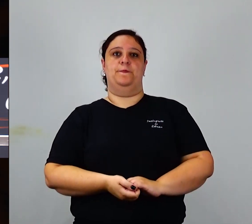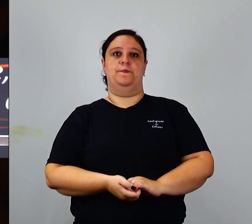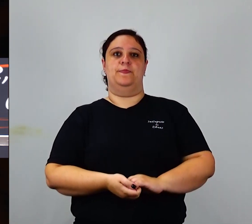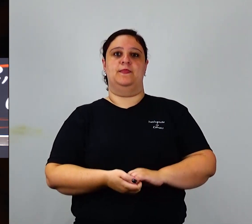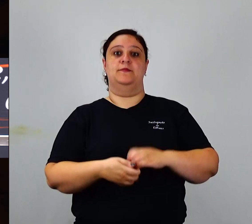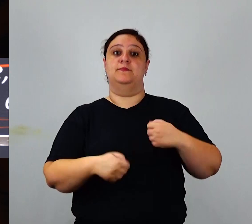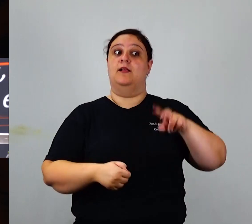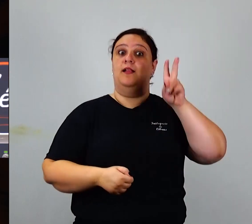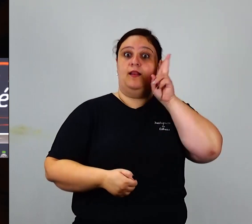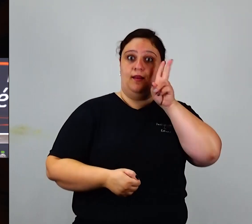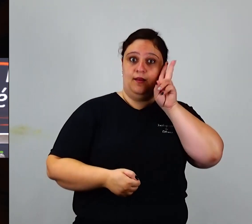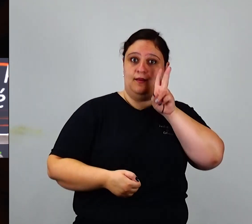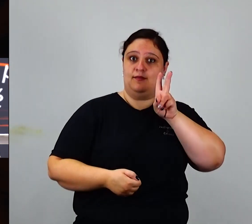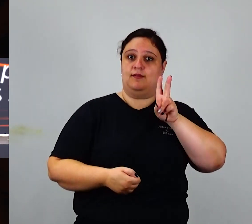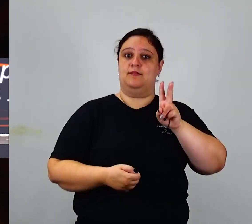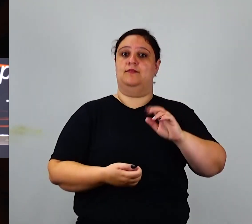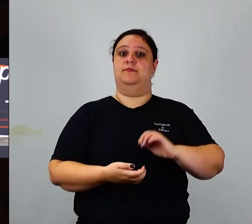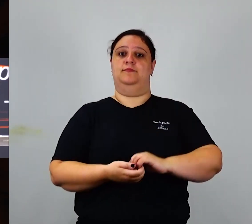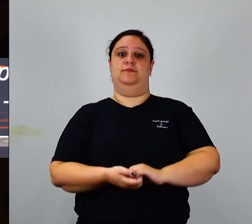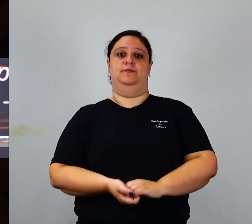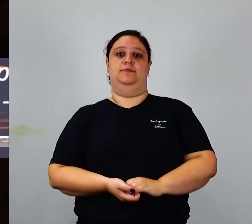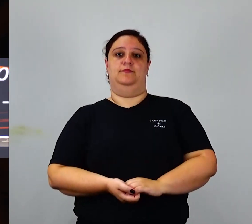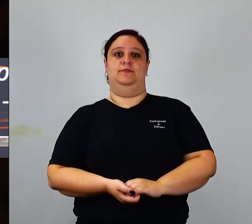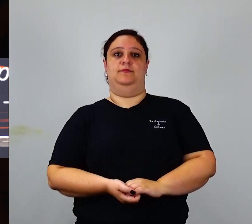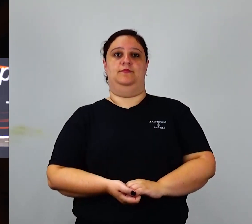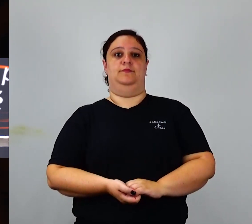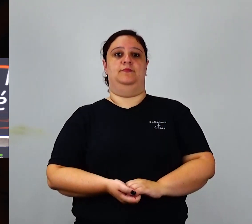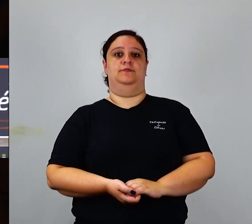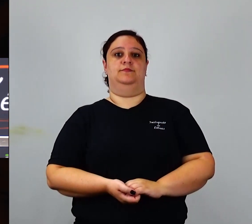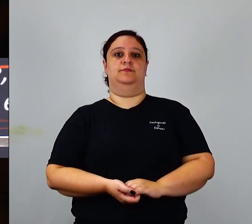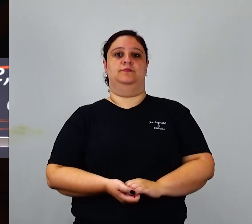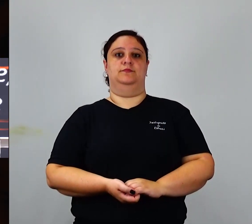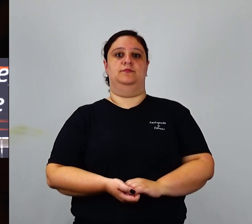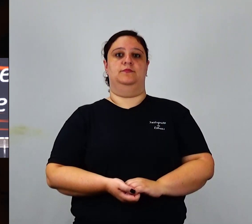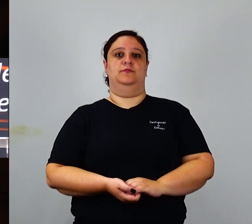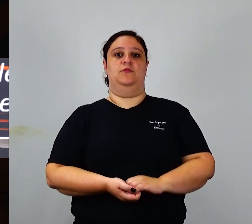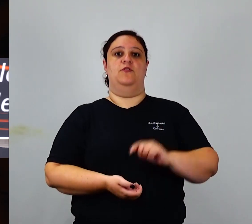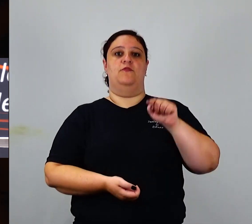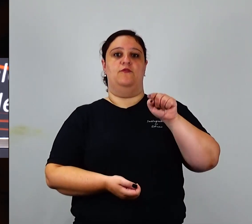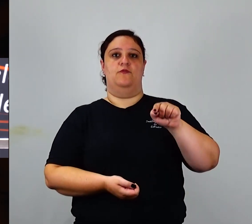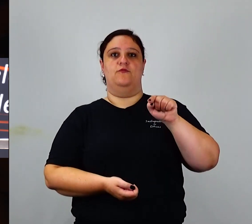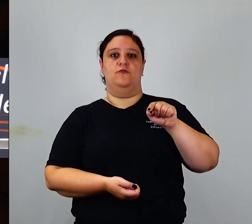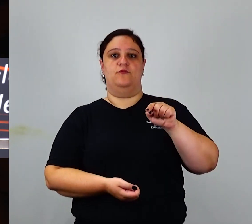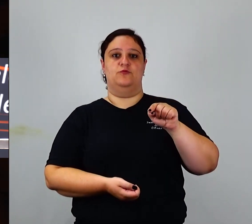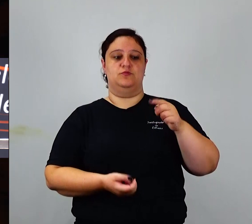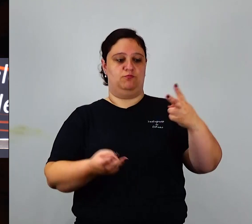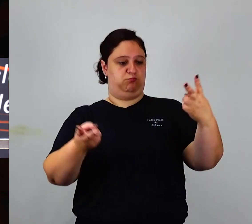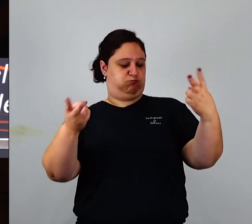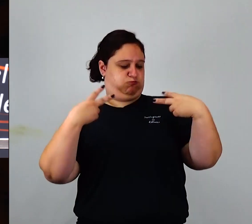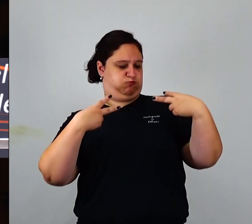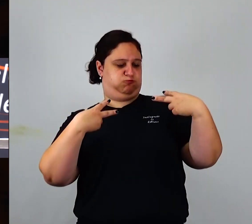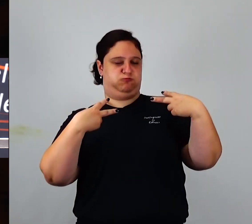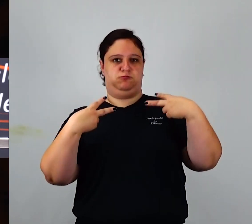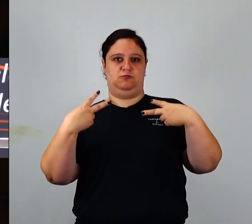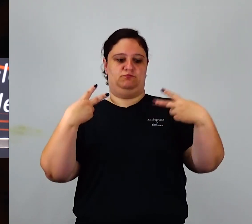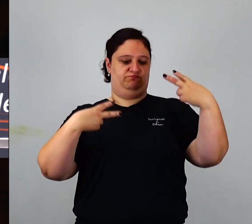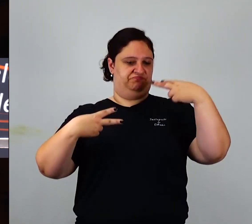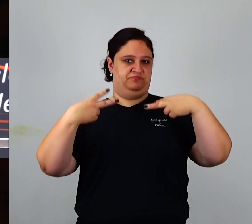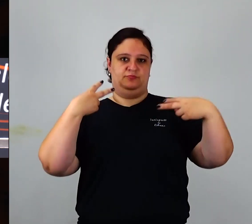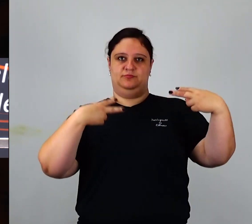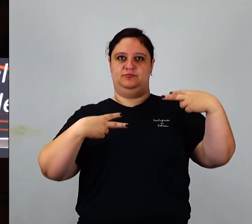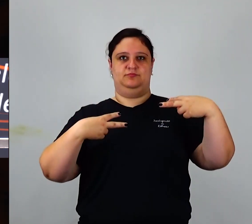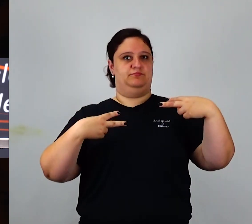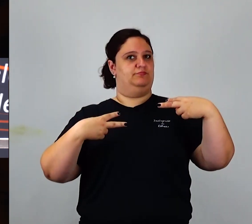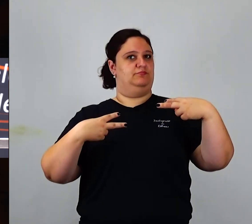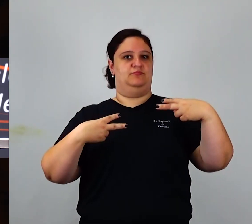Guarde bem isso. O que você vê em você mesmo hoje